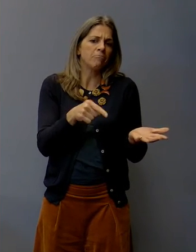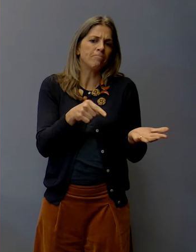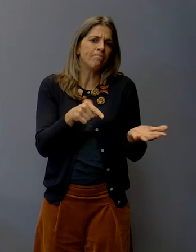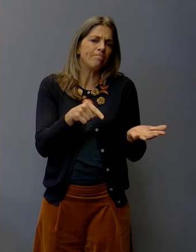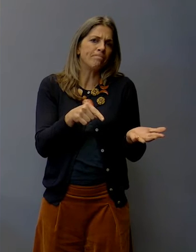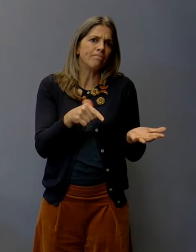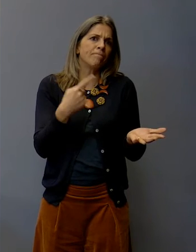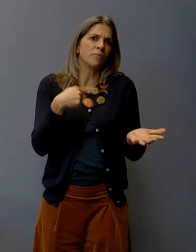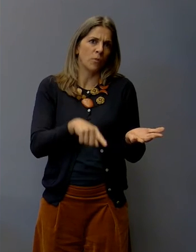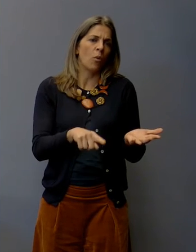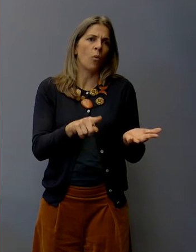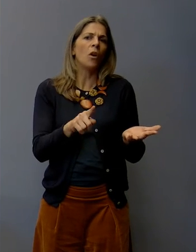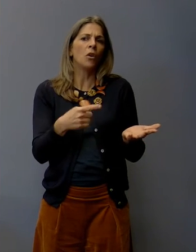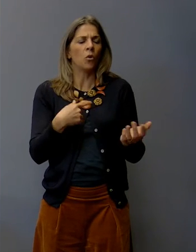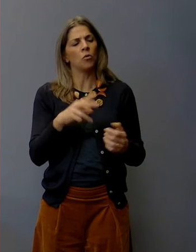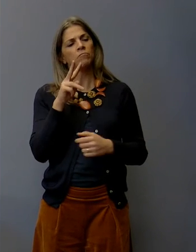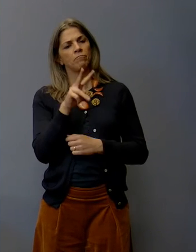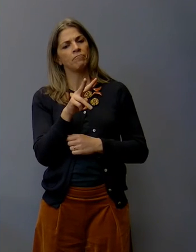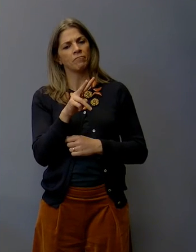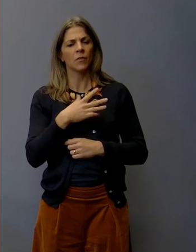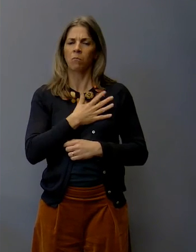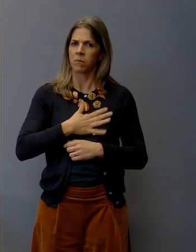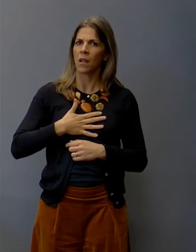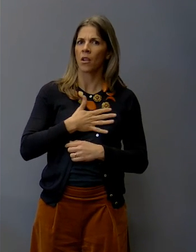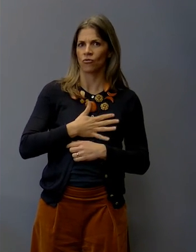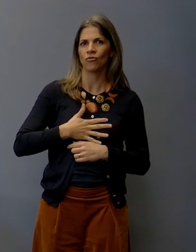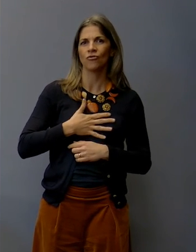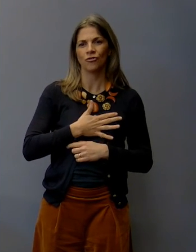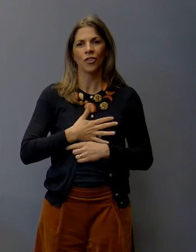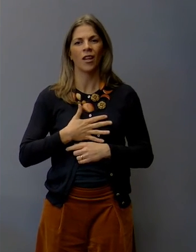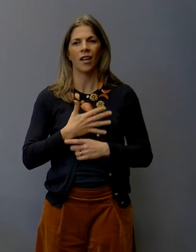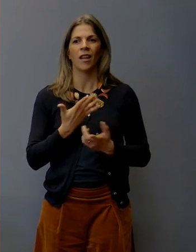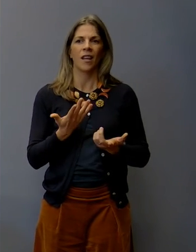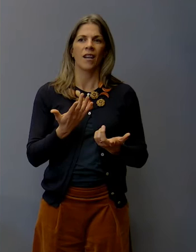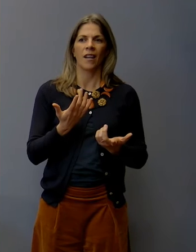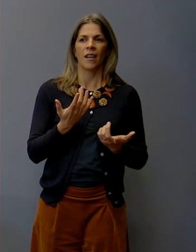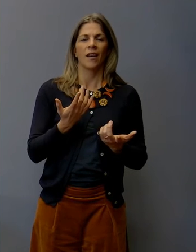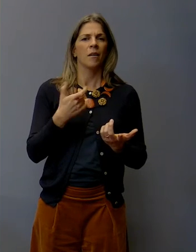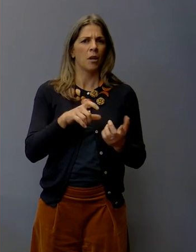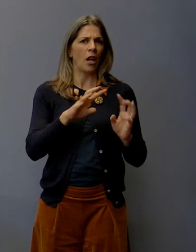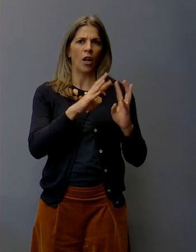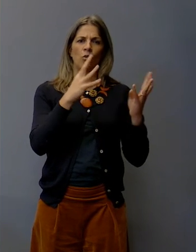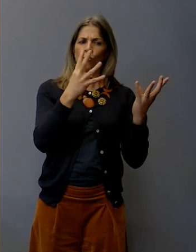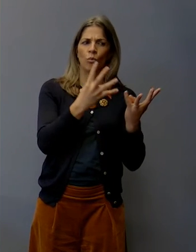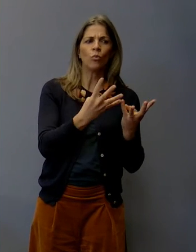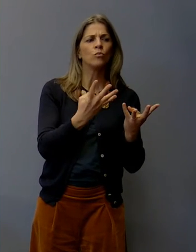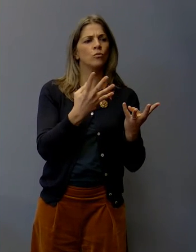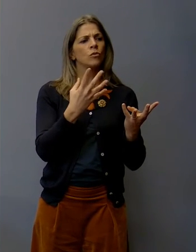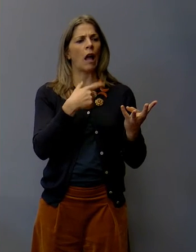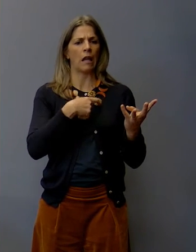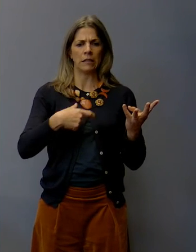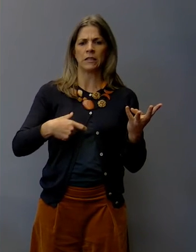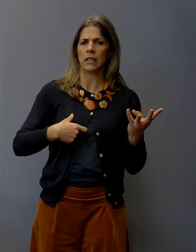una valutazione una considerazione favorevole rispetto all'operato in generale della giunta e del sindaco